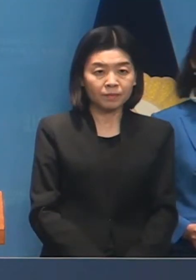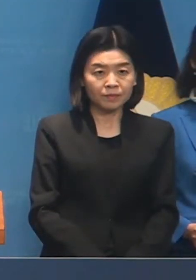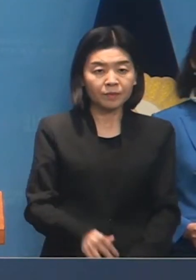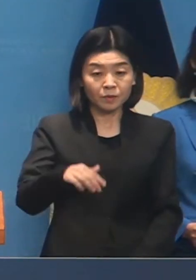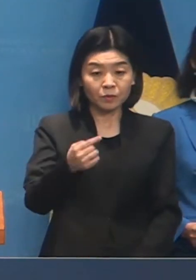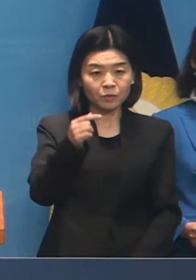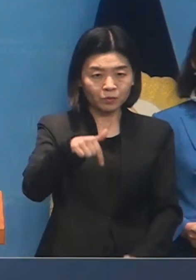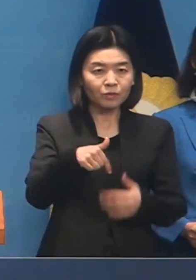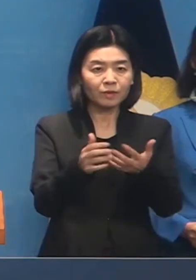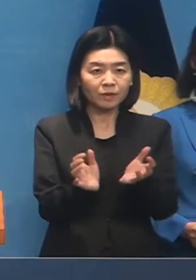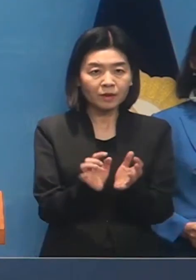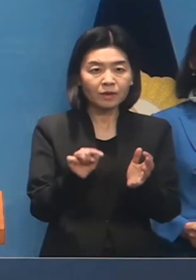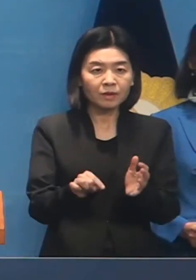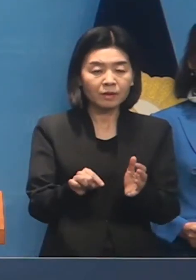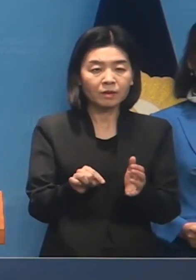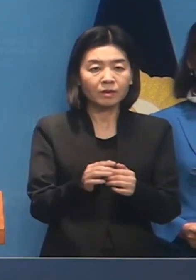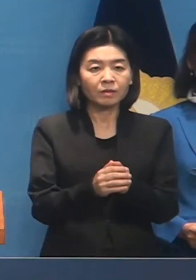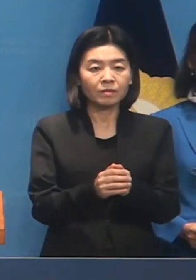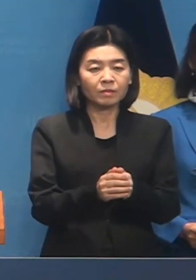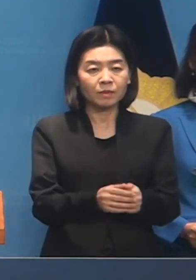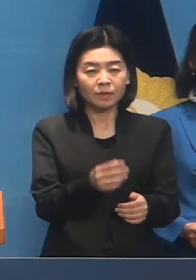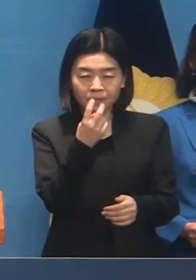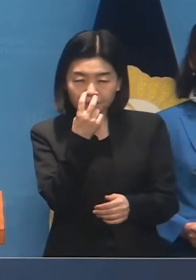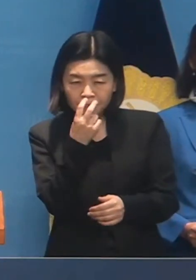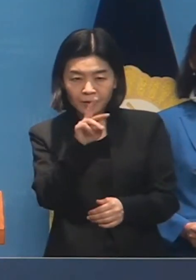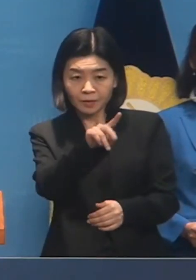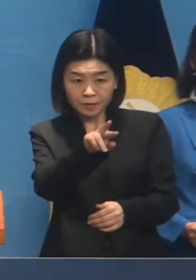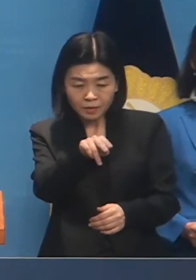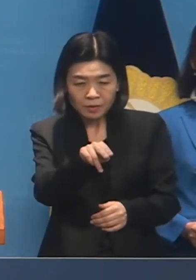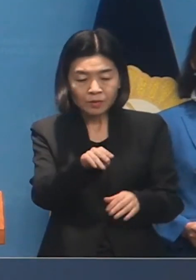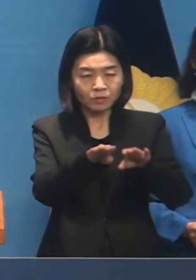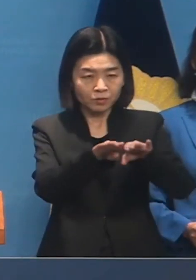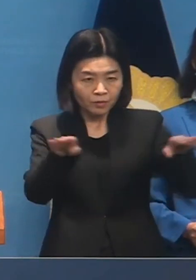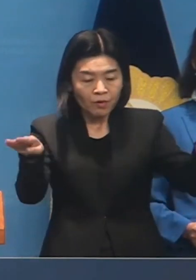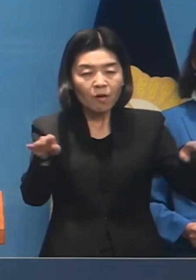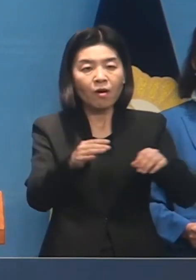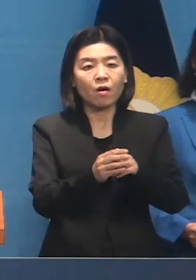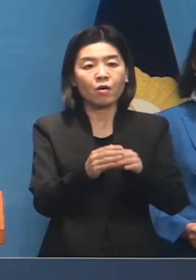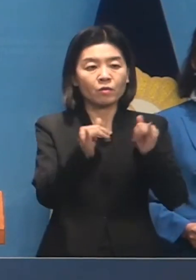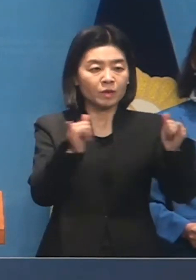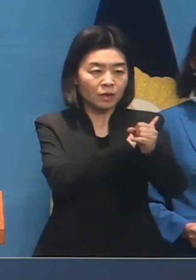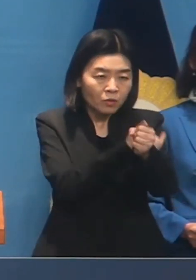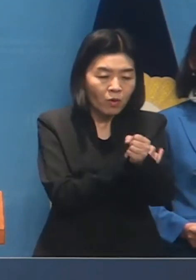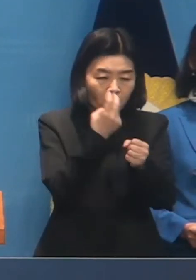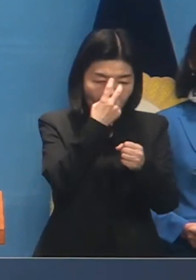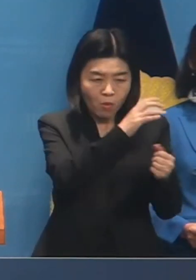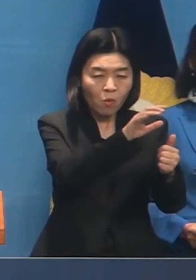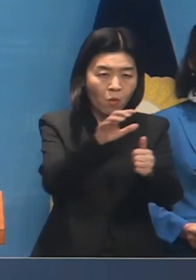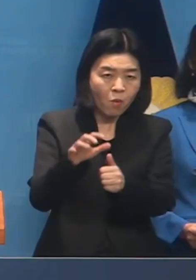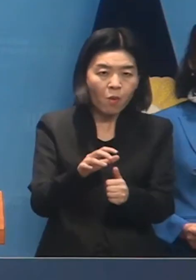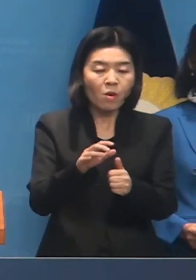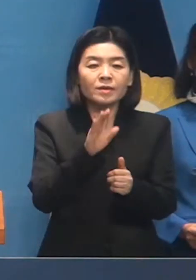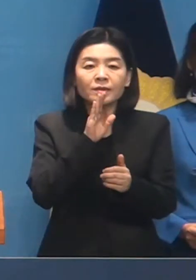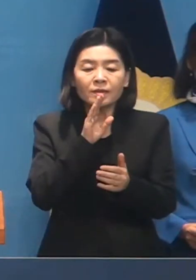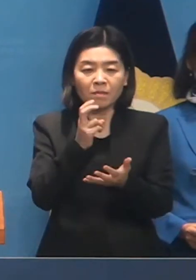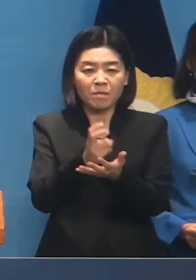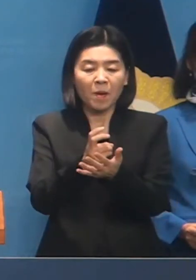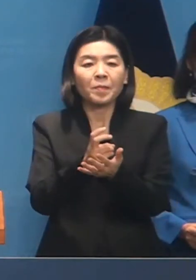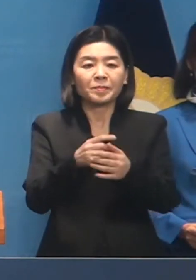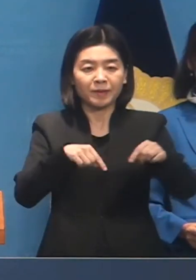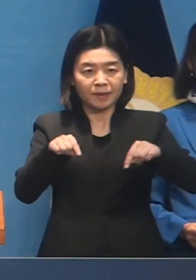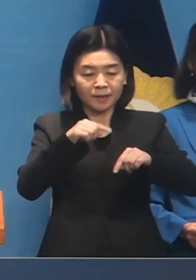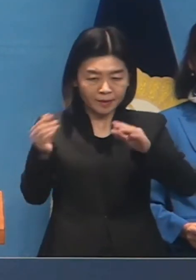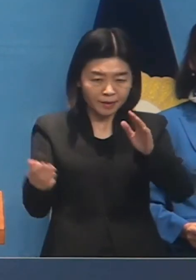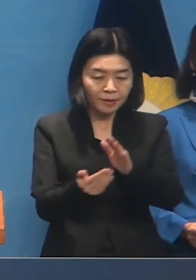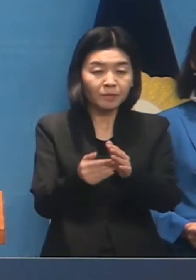조국혁신당은 견제와 균형 강화, 국민인권 보호, 실질적 법치주의 실현이라는 3대 개혁 방향과